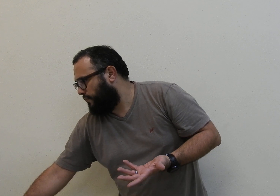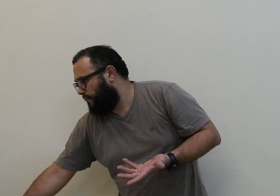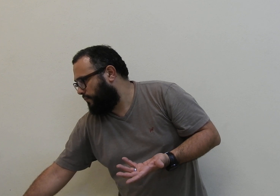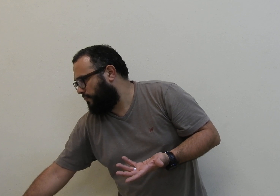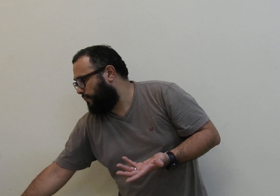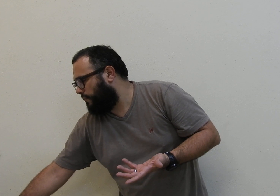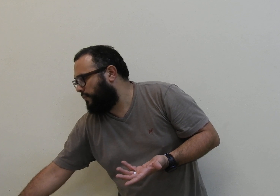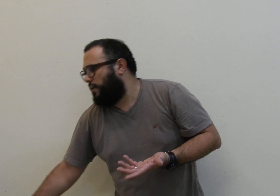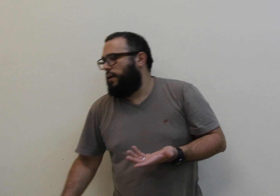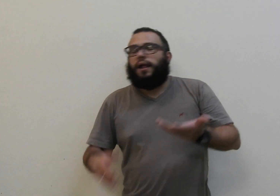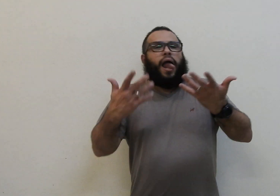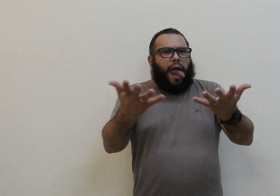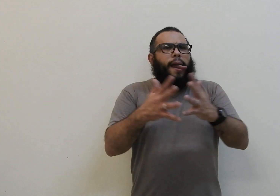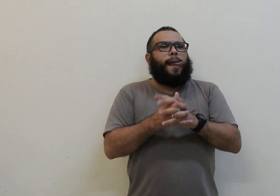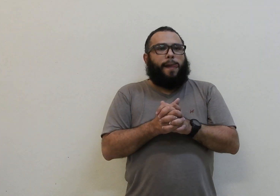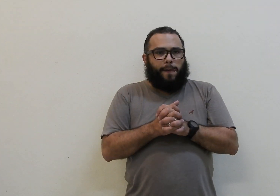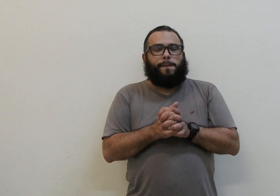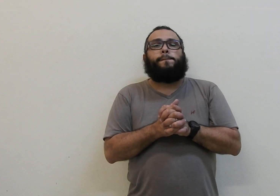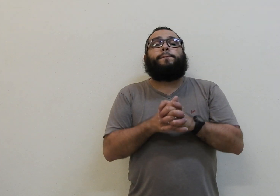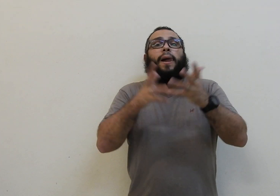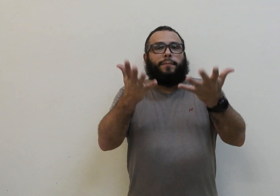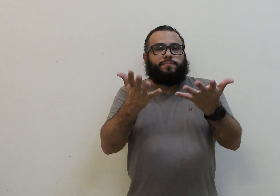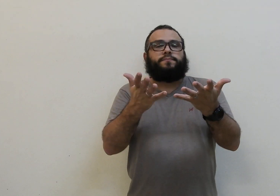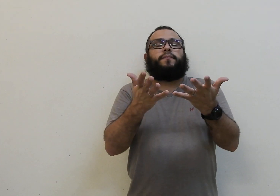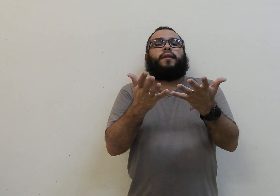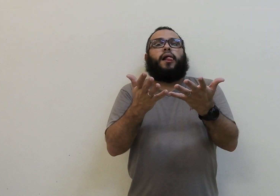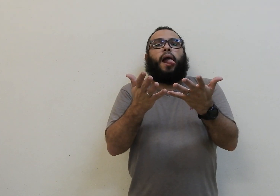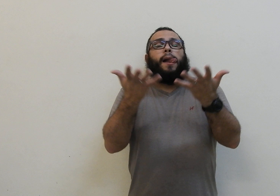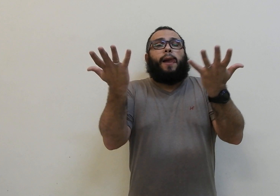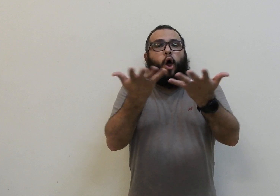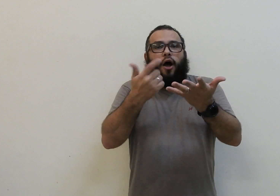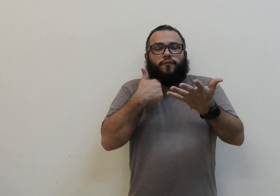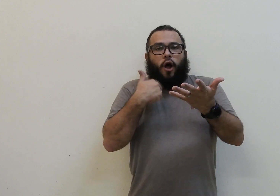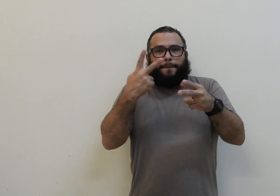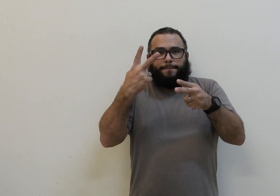assistir o vídeo. Bom.